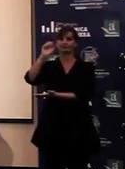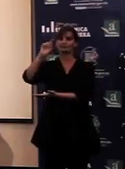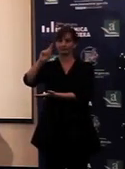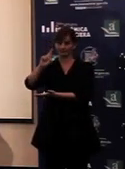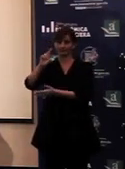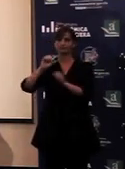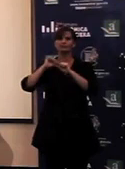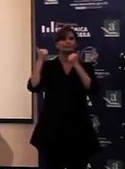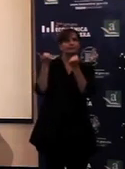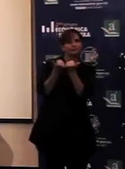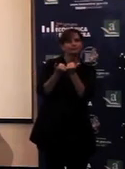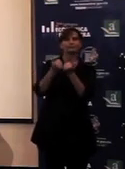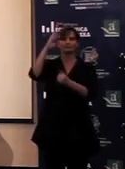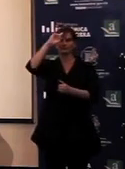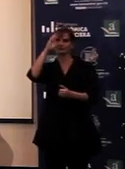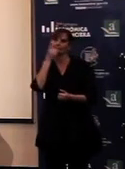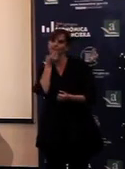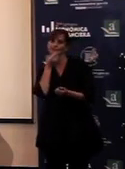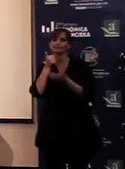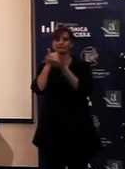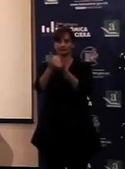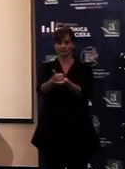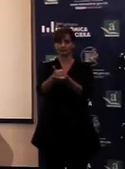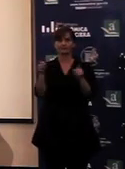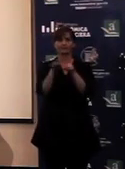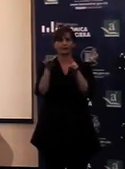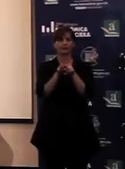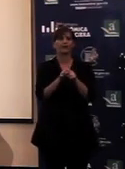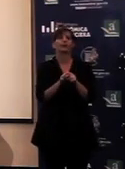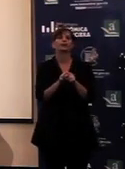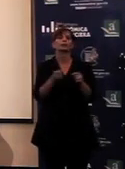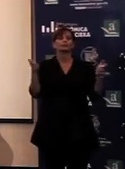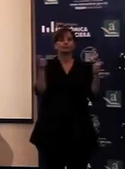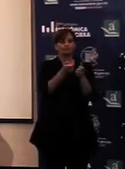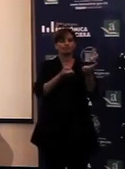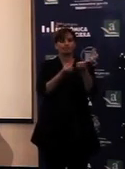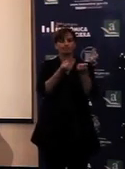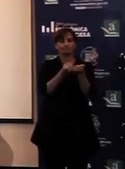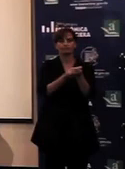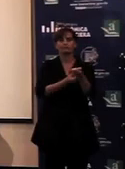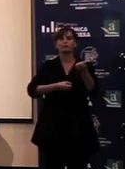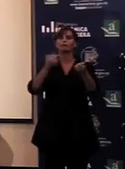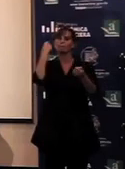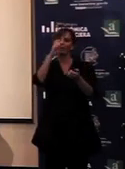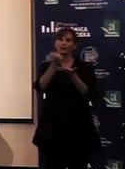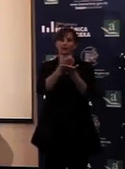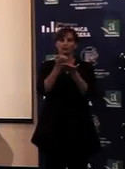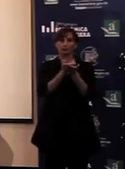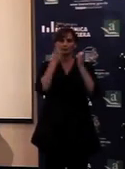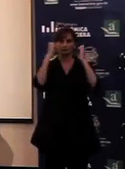Dominicana y socio también de Smart Investment, una compañía consultora de educación financiera.